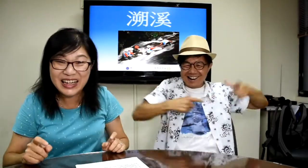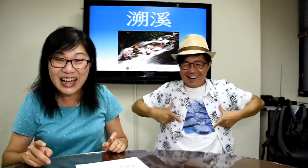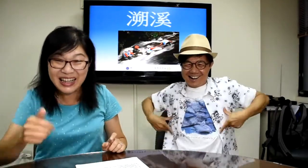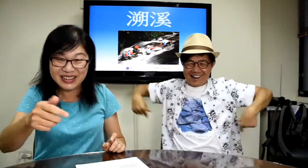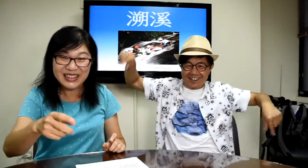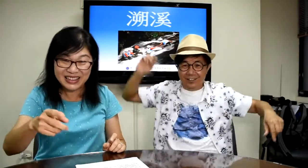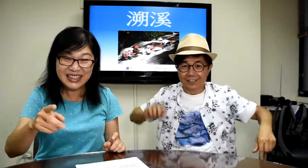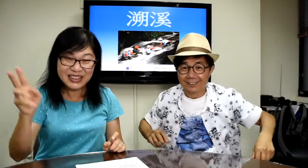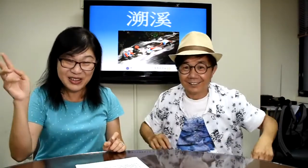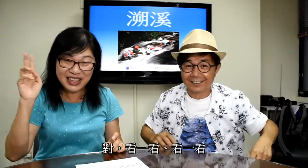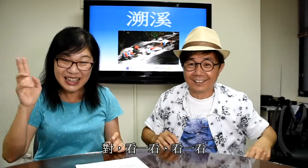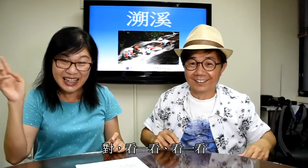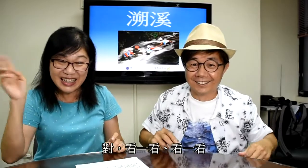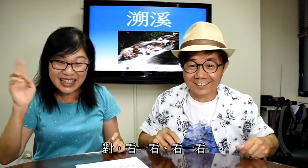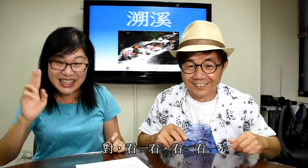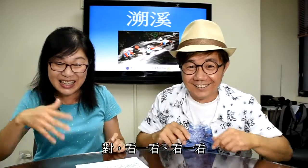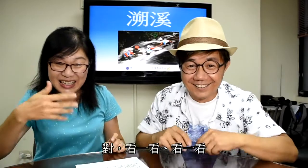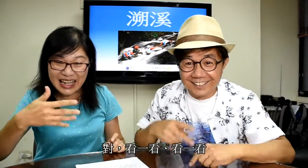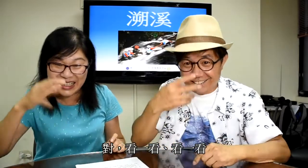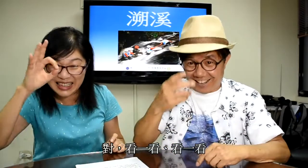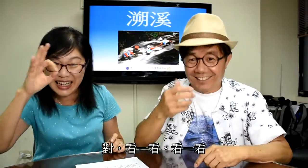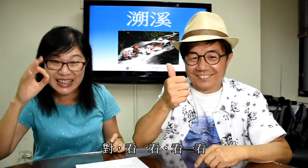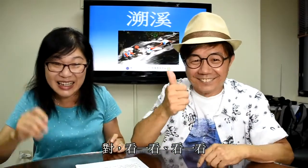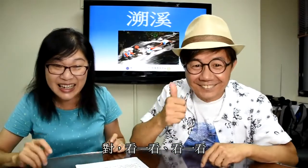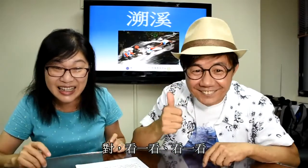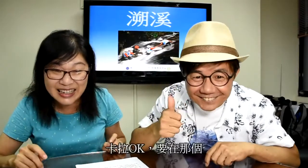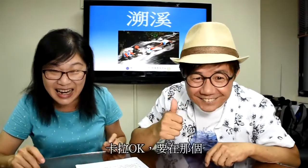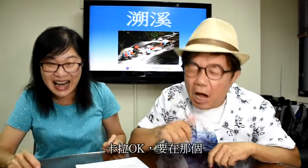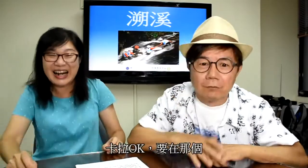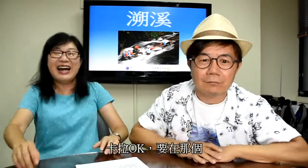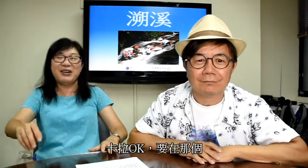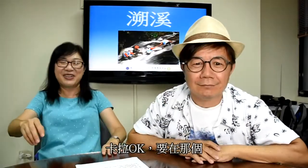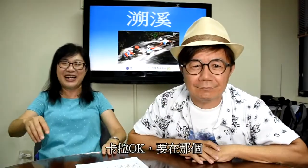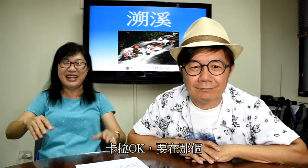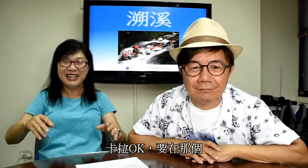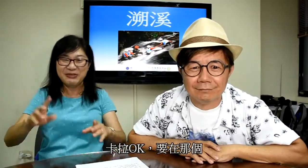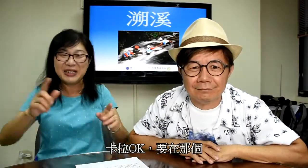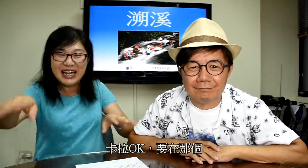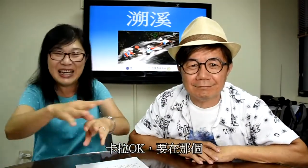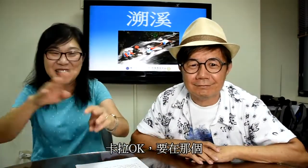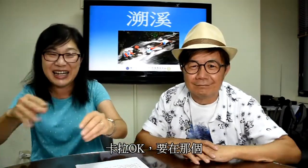哎，对，看一看，看一看，卡 OK， 我要在那